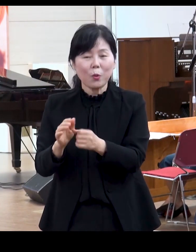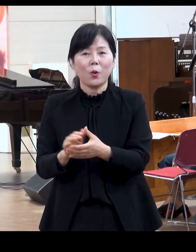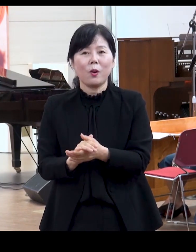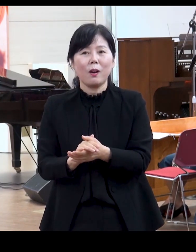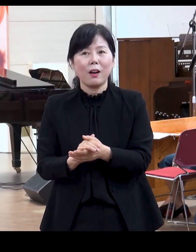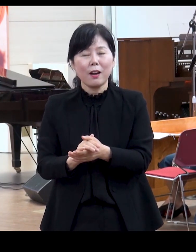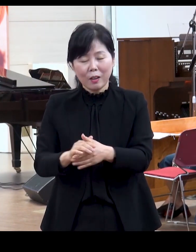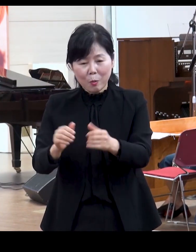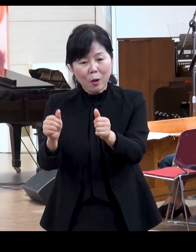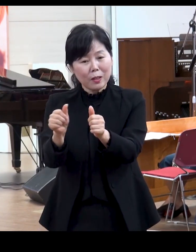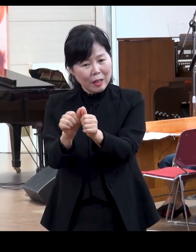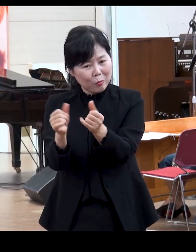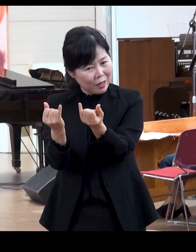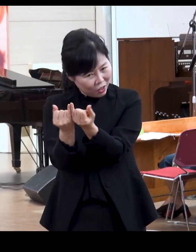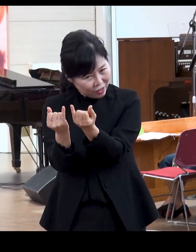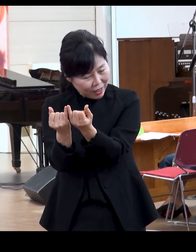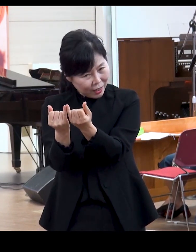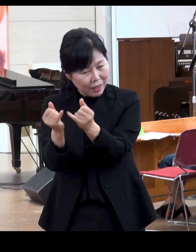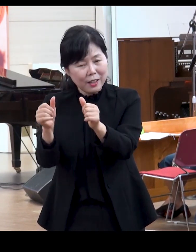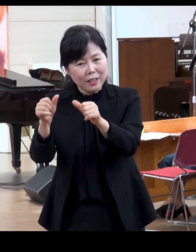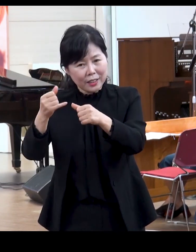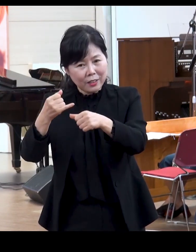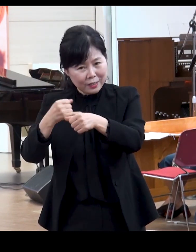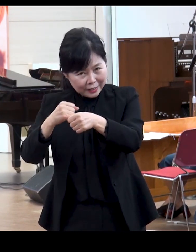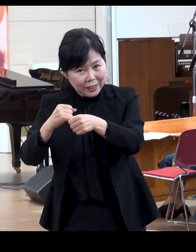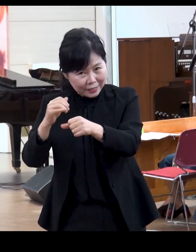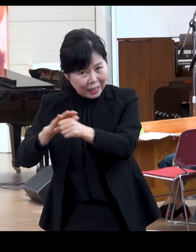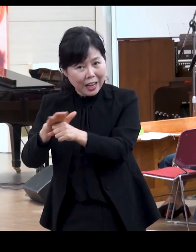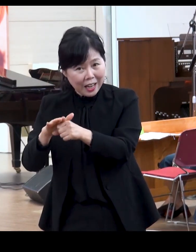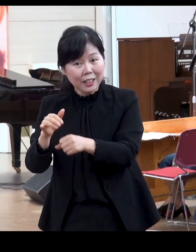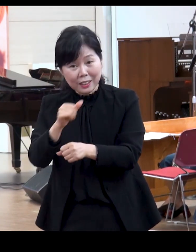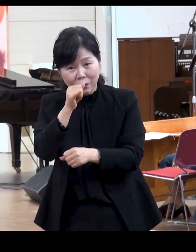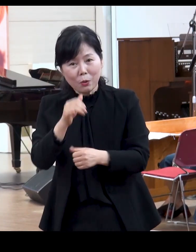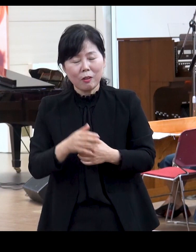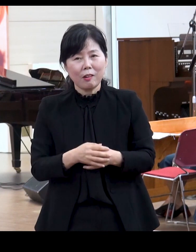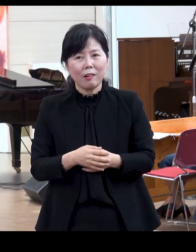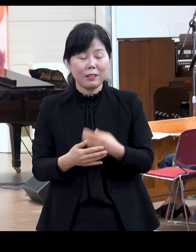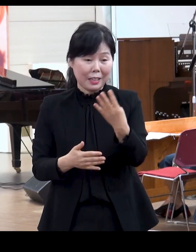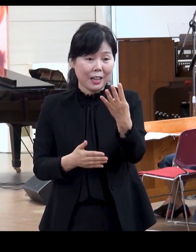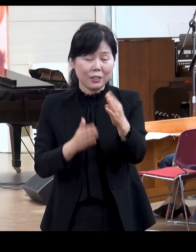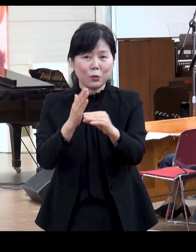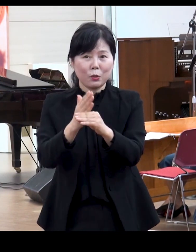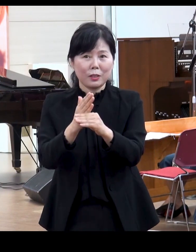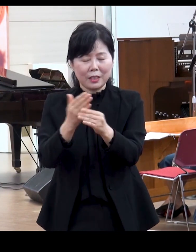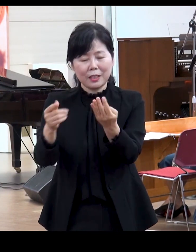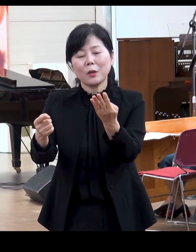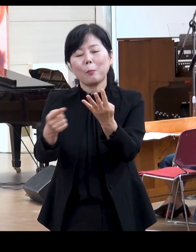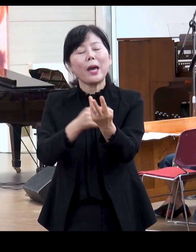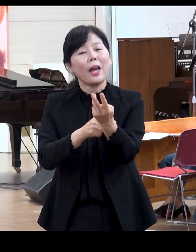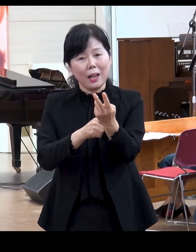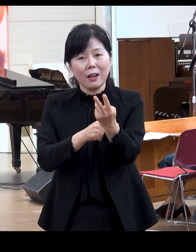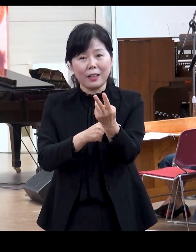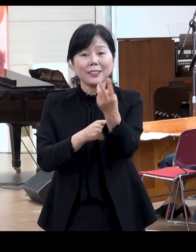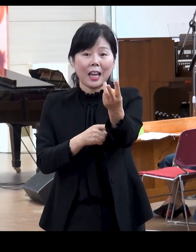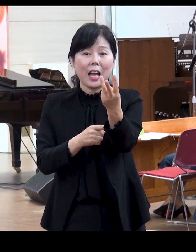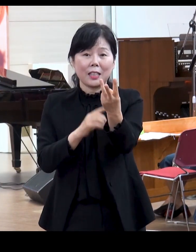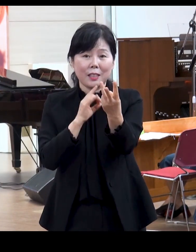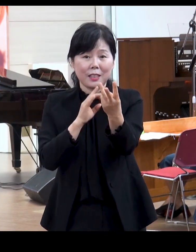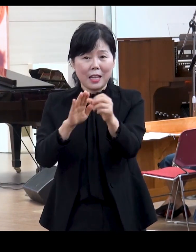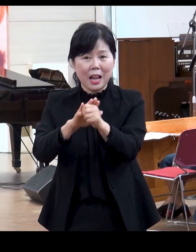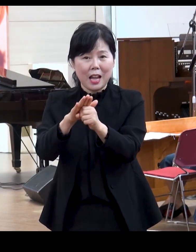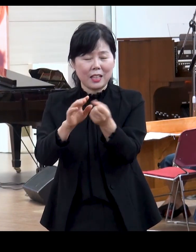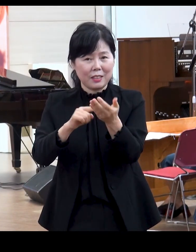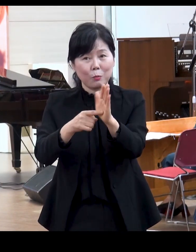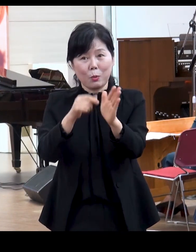나머지 세 개를 다 언급했잖아요. 자, 뭘 말하고 있느냐? 이런 전개가 뭘 말하고 있느냐? 예, 이걸